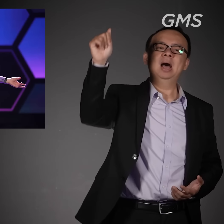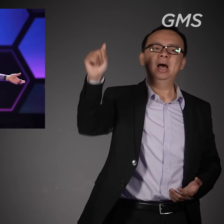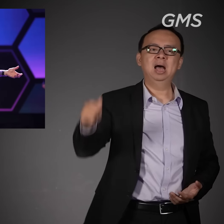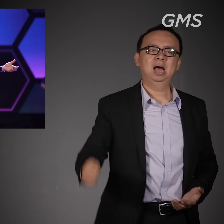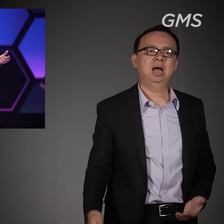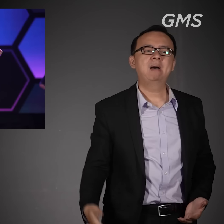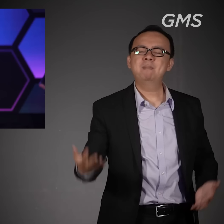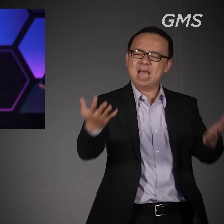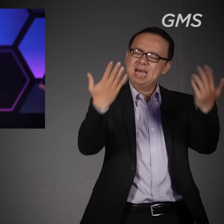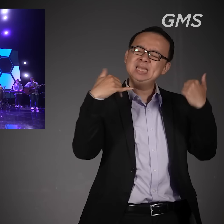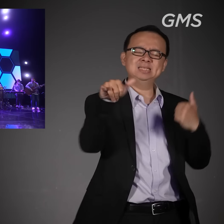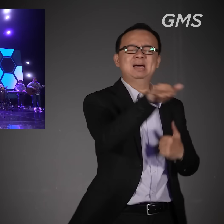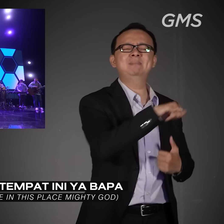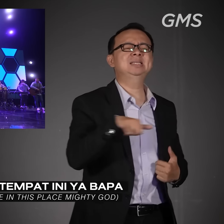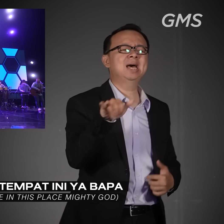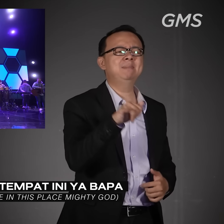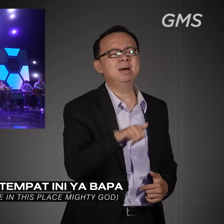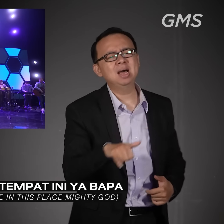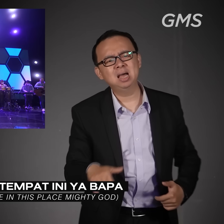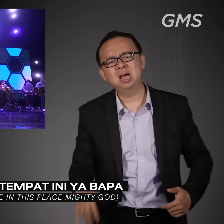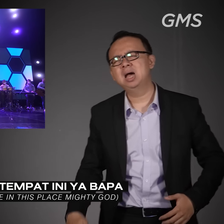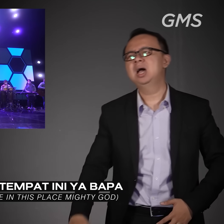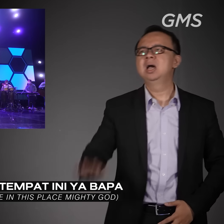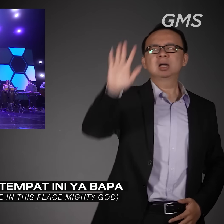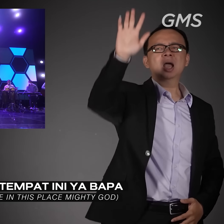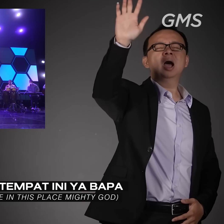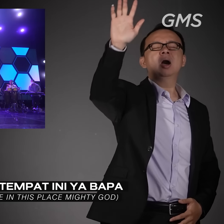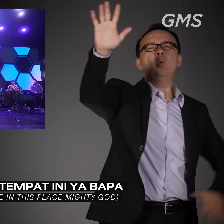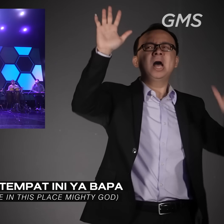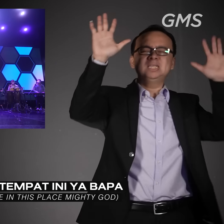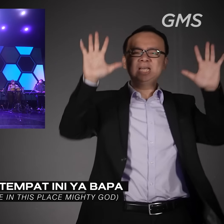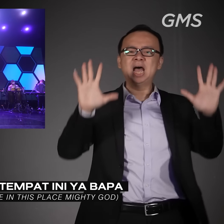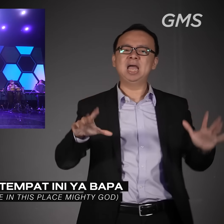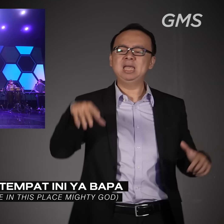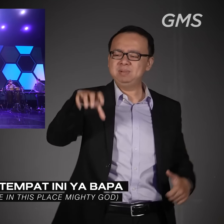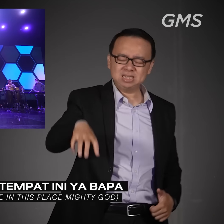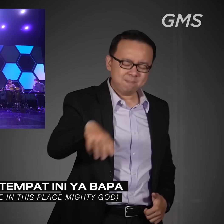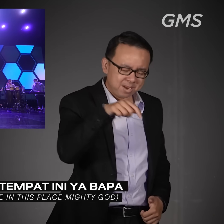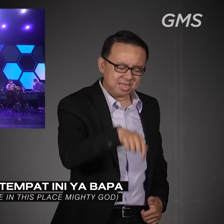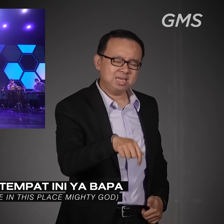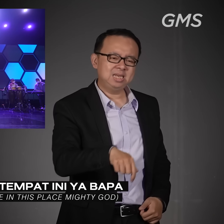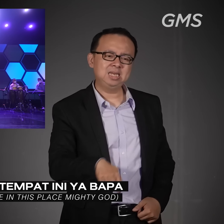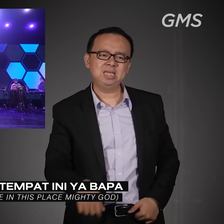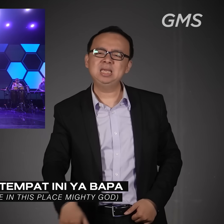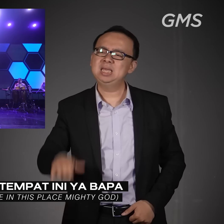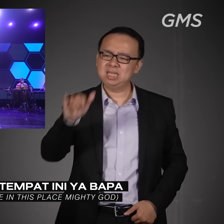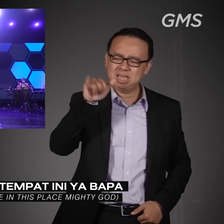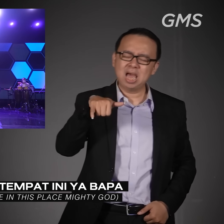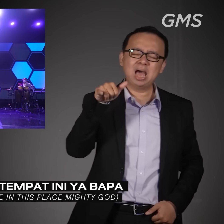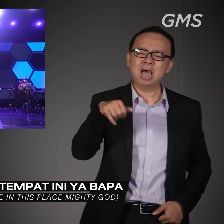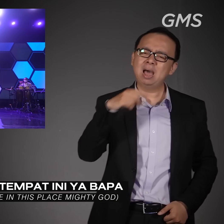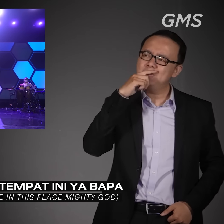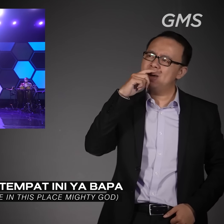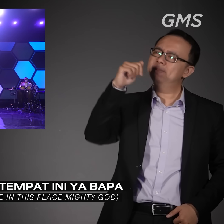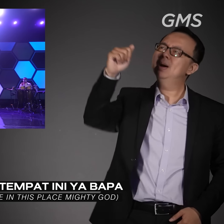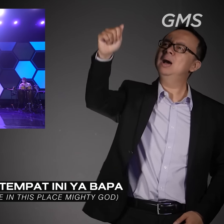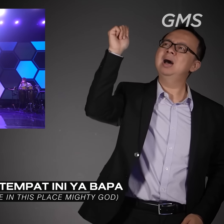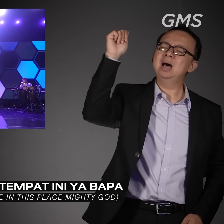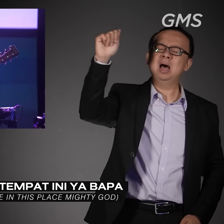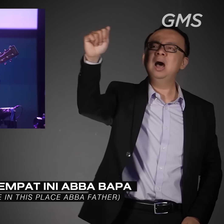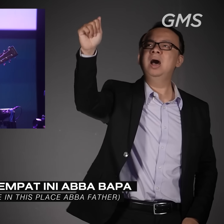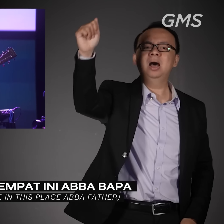Sama-sama. Kau ajaib di tempat ini, ya Bapa.